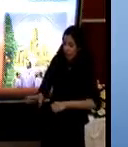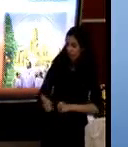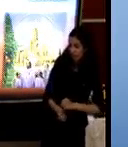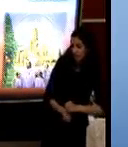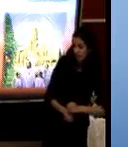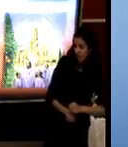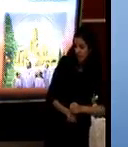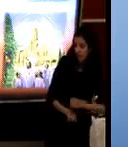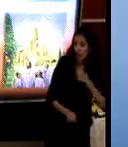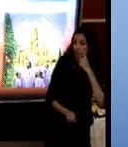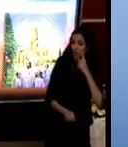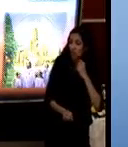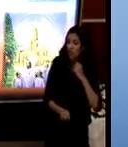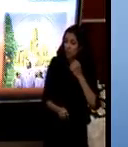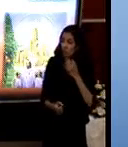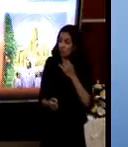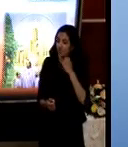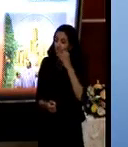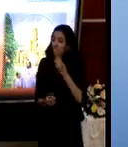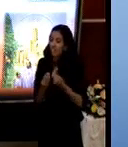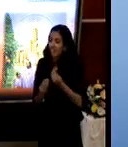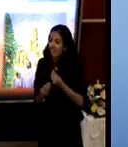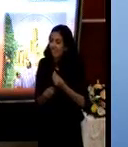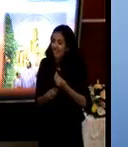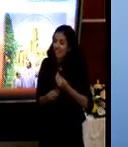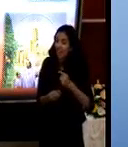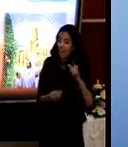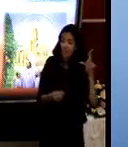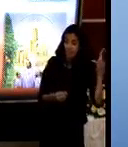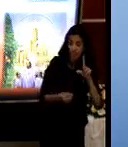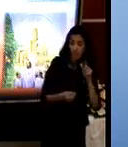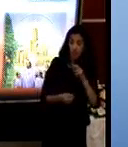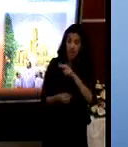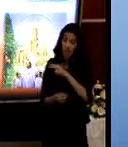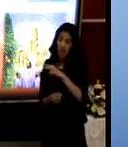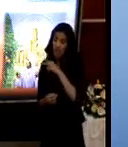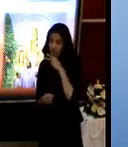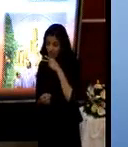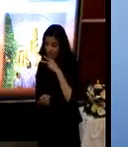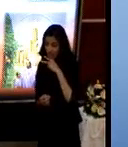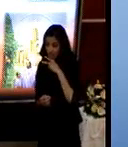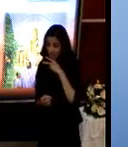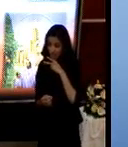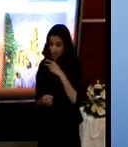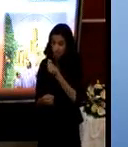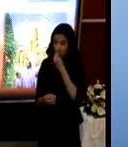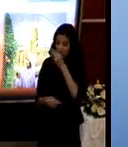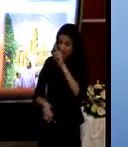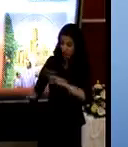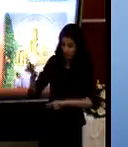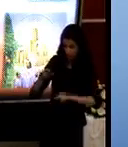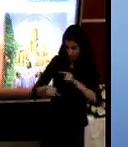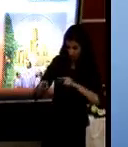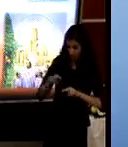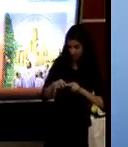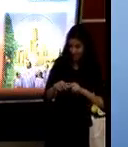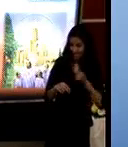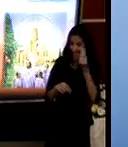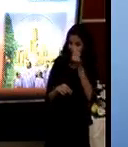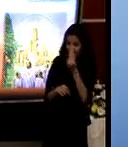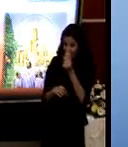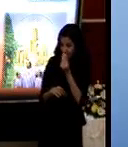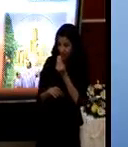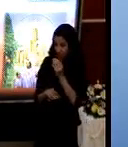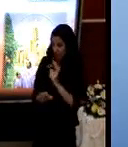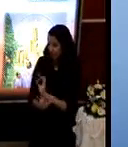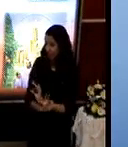los seis días de la semana. El sábado no se van a dedicar a eso tan sencillo. Era ir